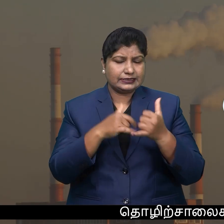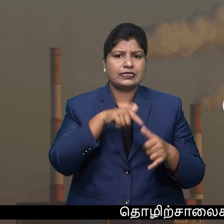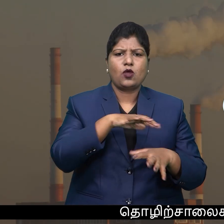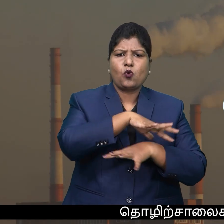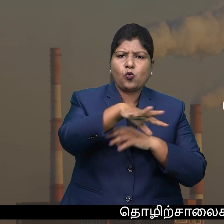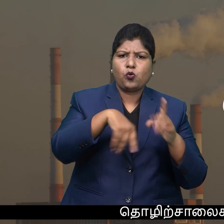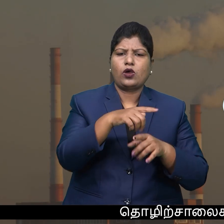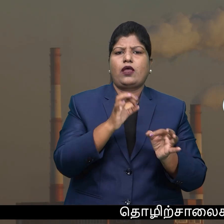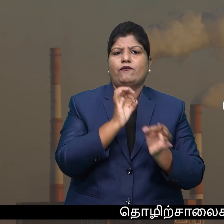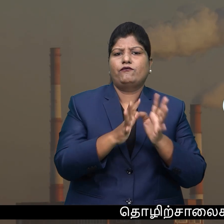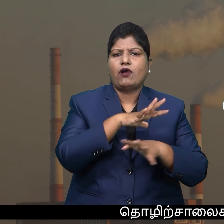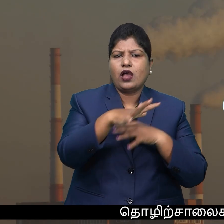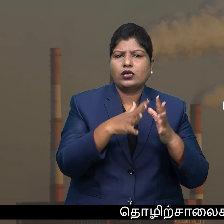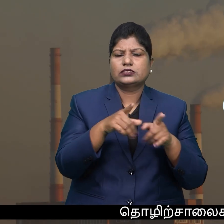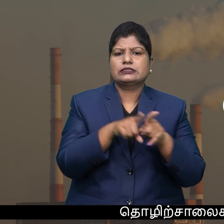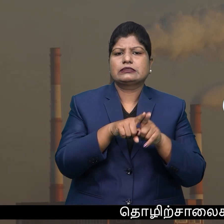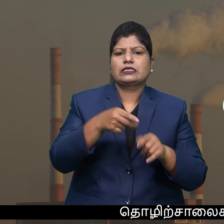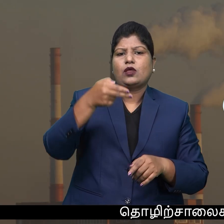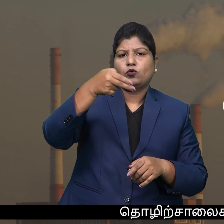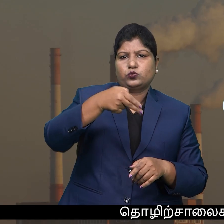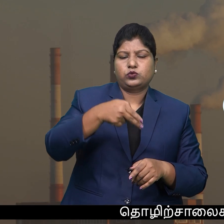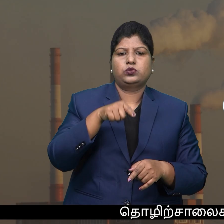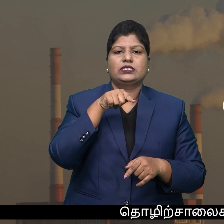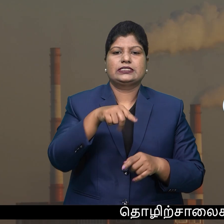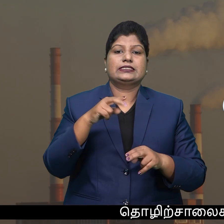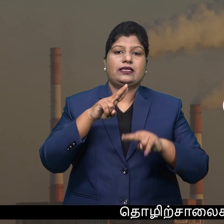தொழிற்சாலைகளில் எரிபொருளின் எரிப்பு ஆகும்.